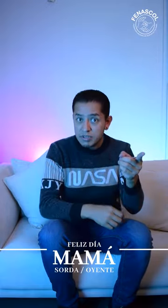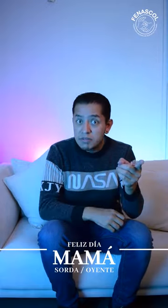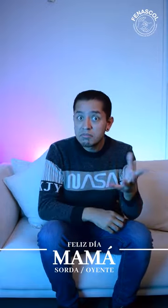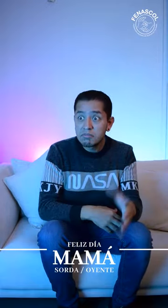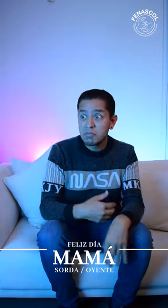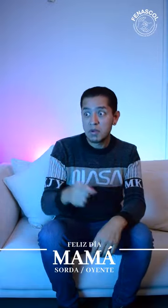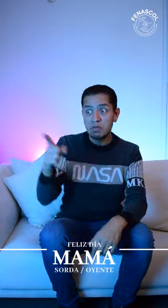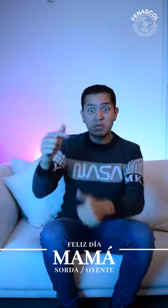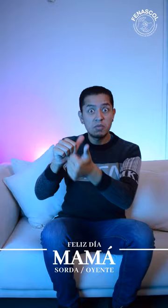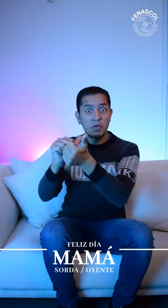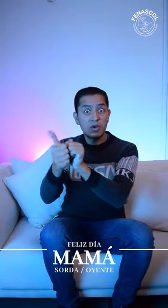una madre